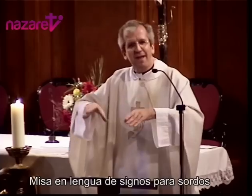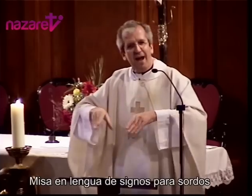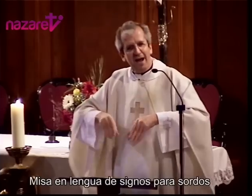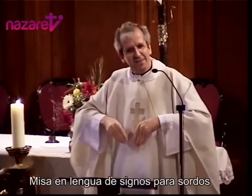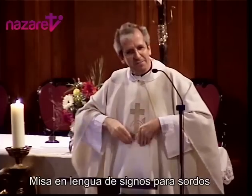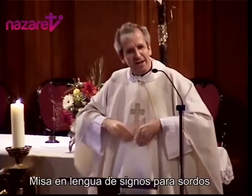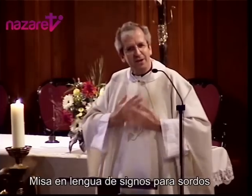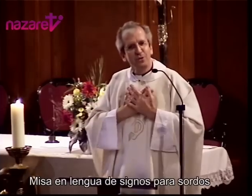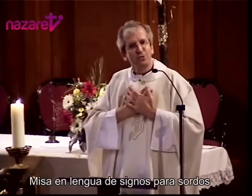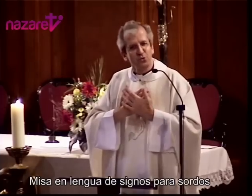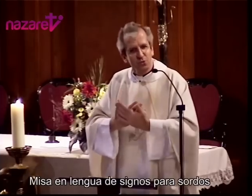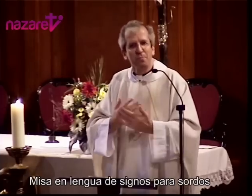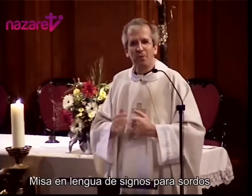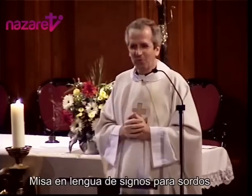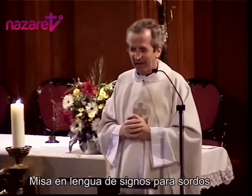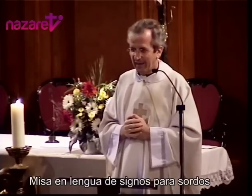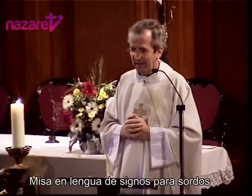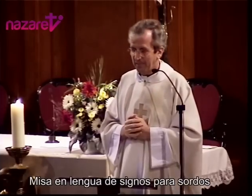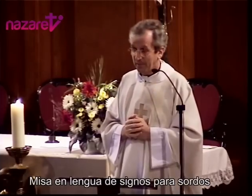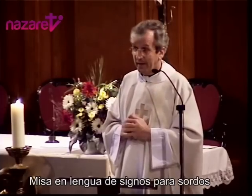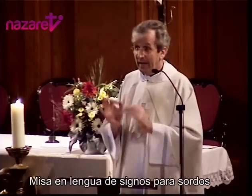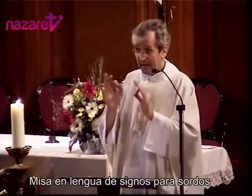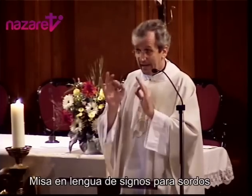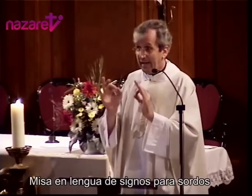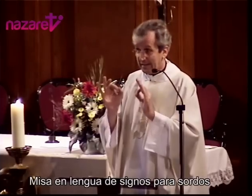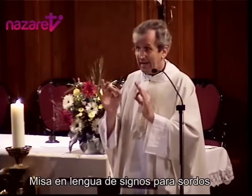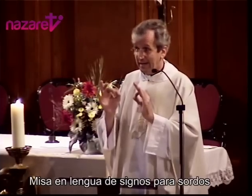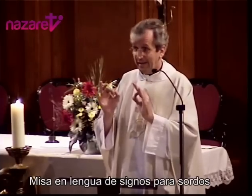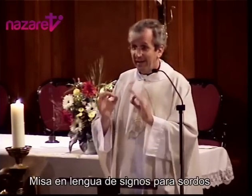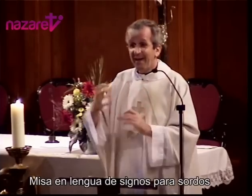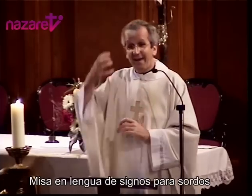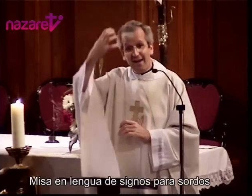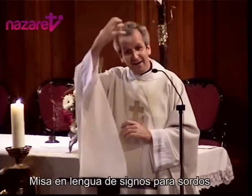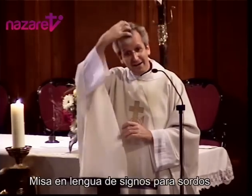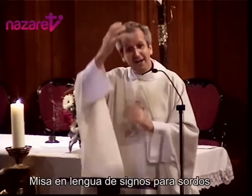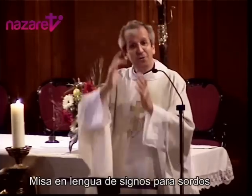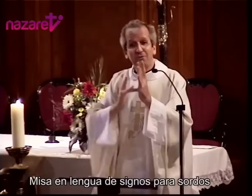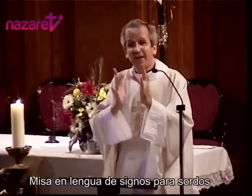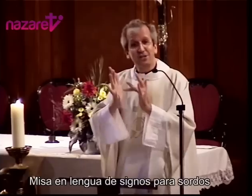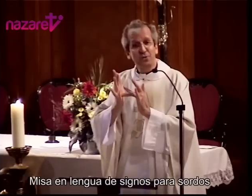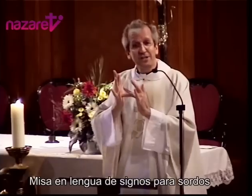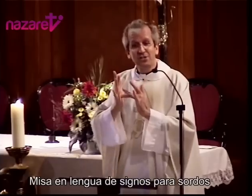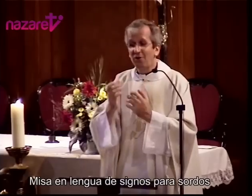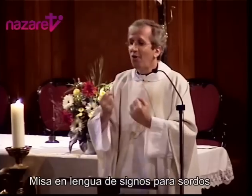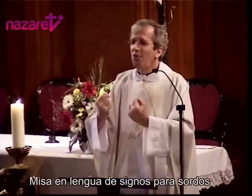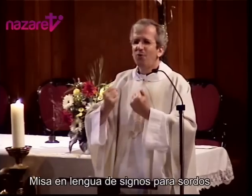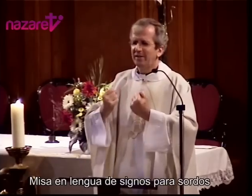aceptar su voluntad. Y ahí está, el reinado de Jesucristo no es de